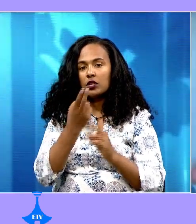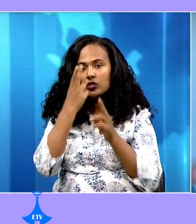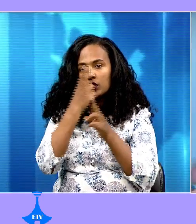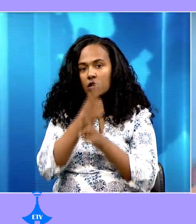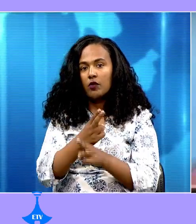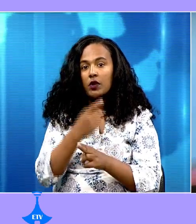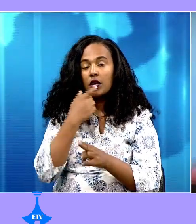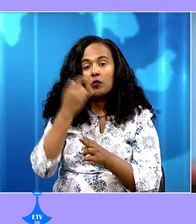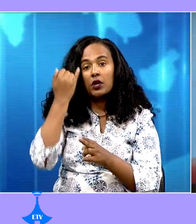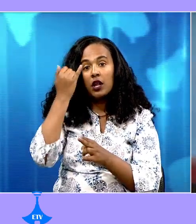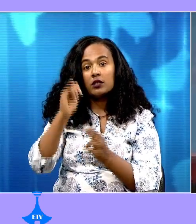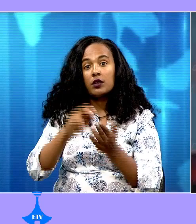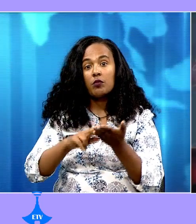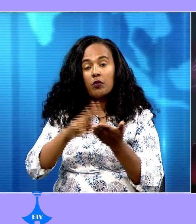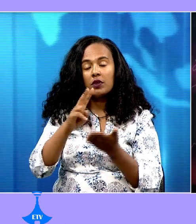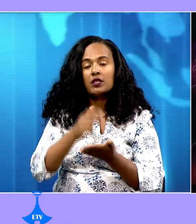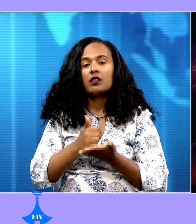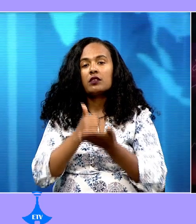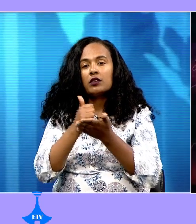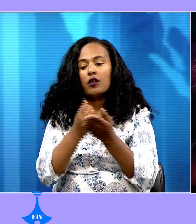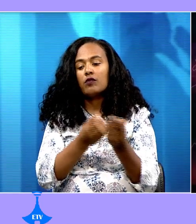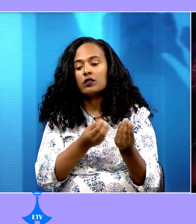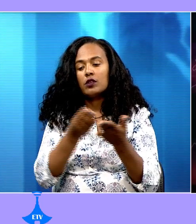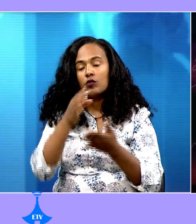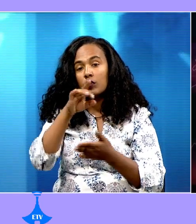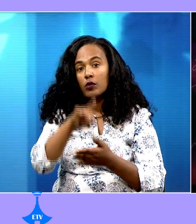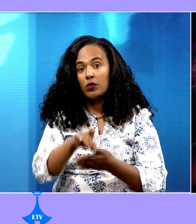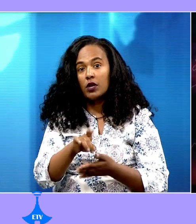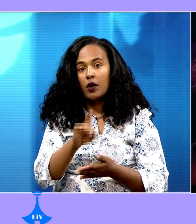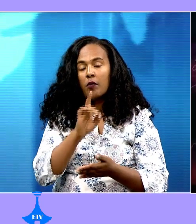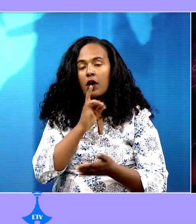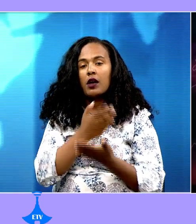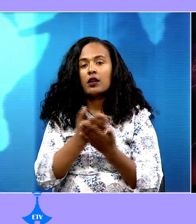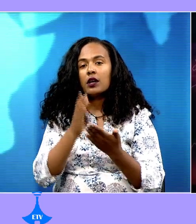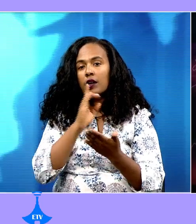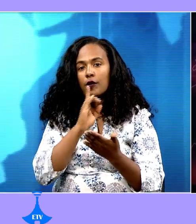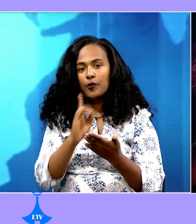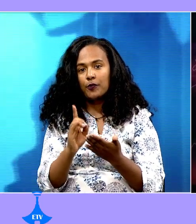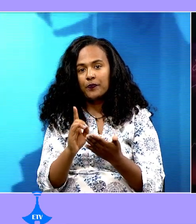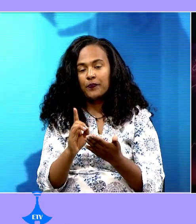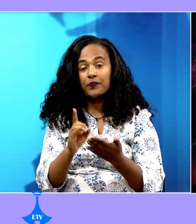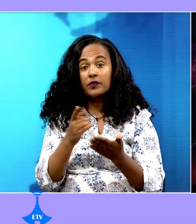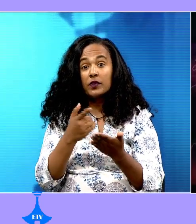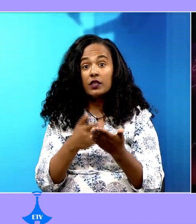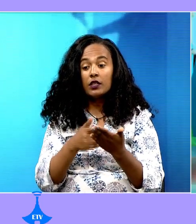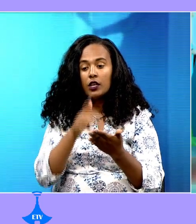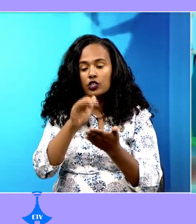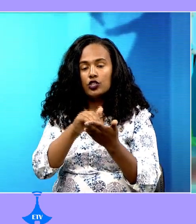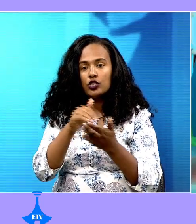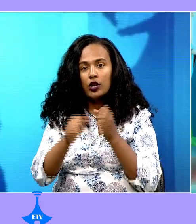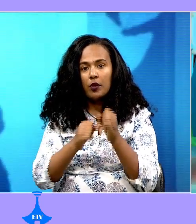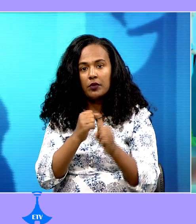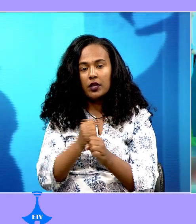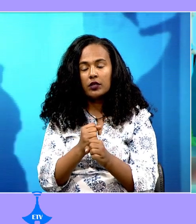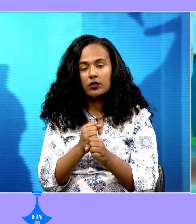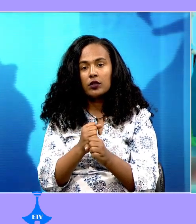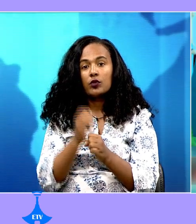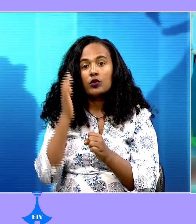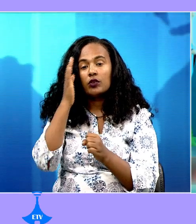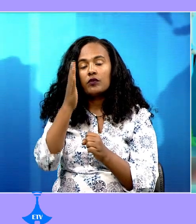ሀሳብ ማንሳትም ድጋፍ ሊሰጠው የሚገባ ስለመሆኑም ይነሳል። እስከ ቅርብ ጊዜ ድረስ ሺህ ዓመታት ወደብ የነበረን ሀገሮች ነን